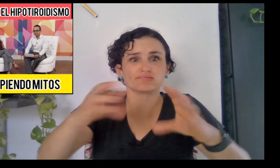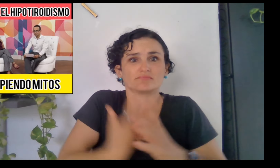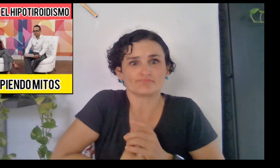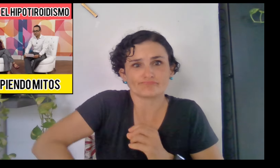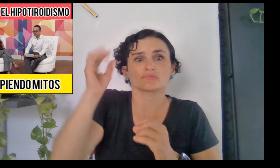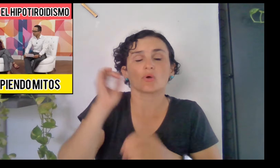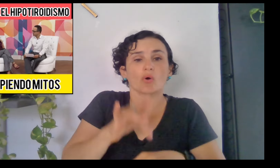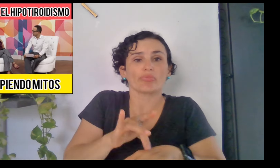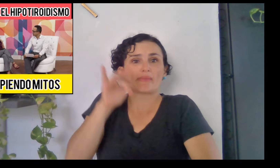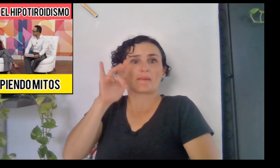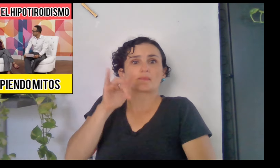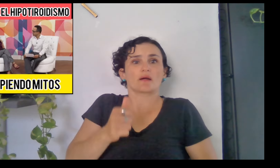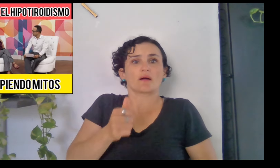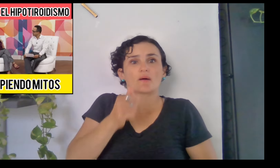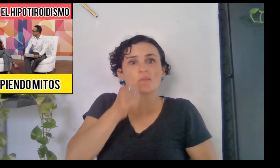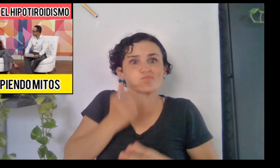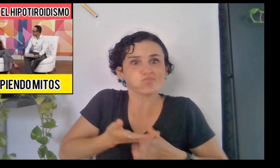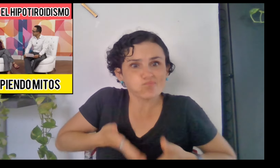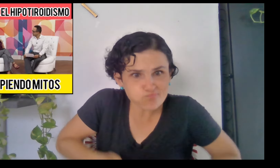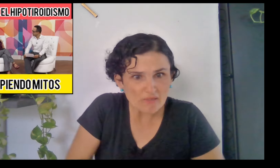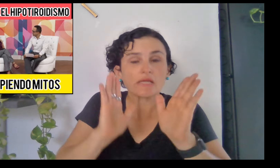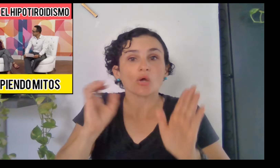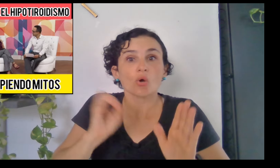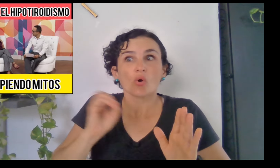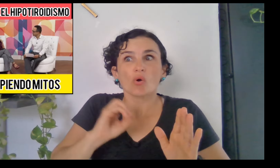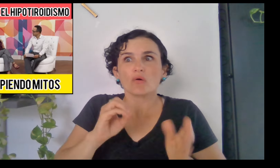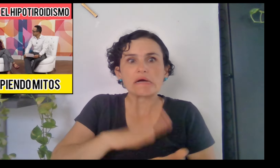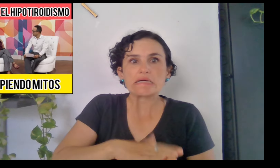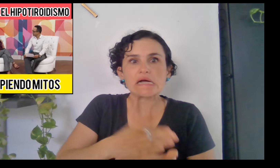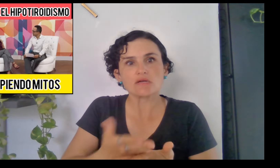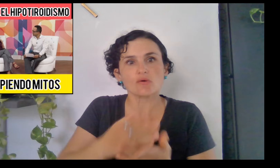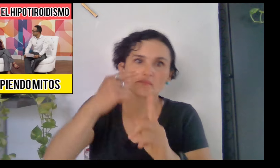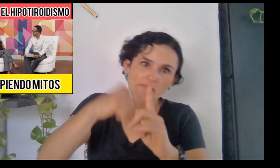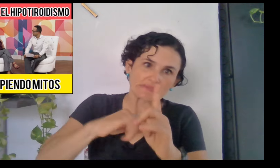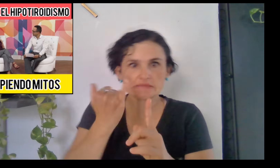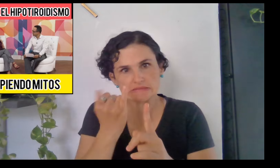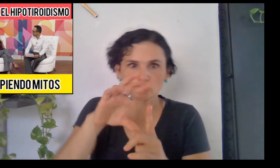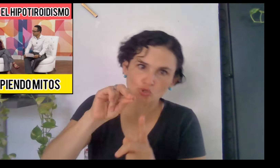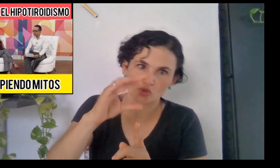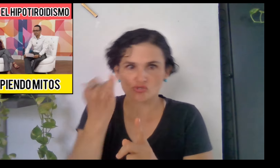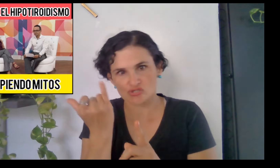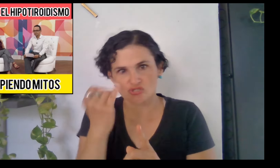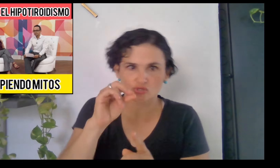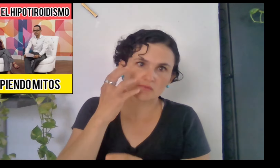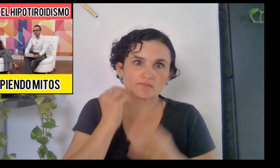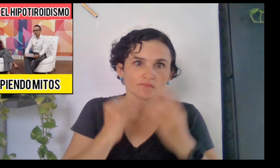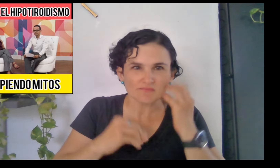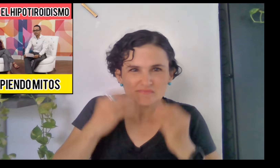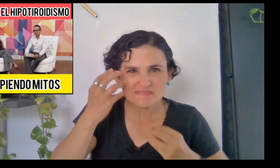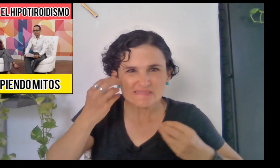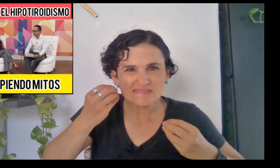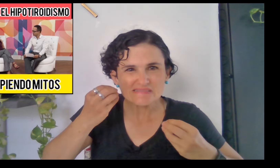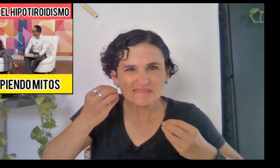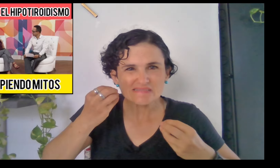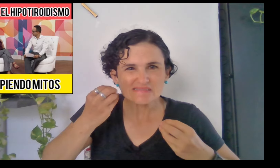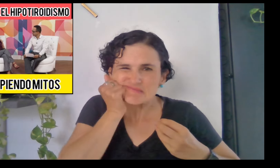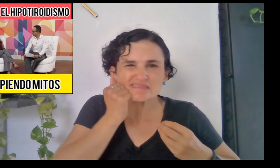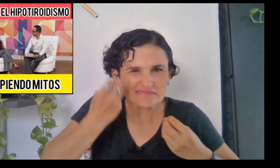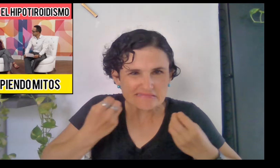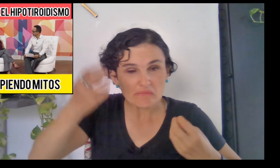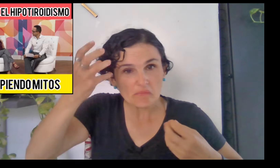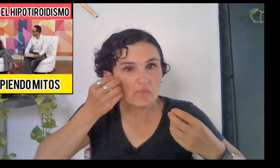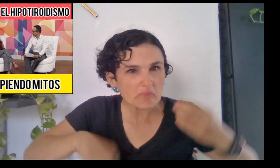ciclos irregulares. Todo eso se manifiesta, problemas en la piel, acné, caída del cabello, aumento de peso. Eso